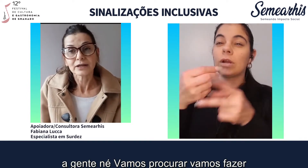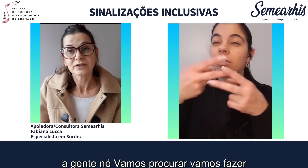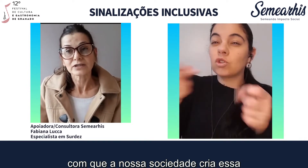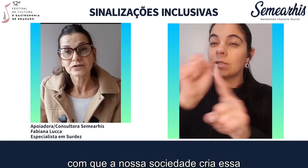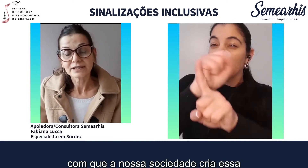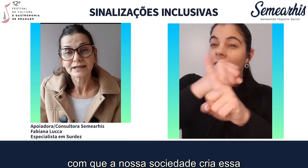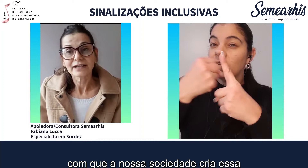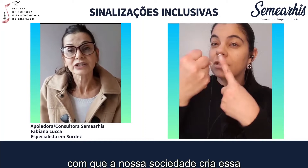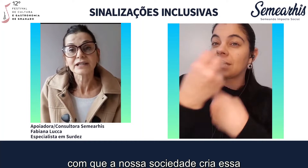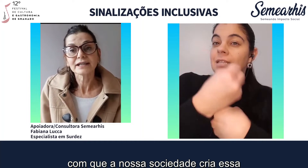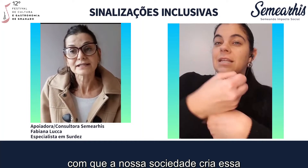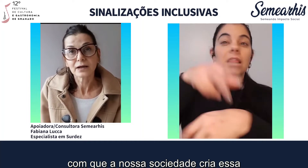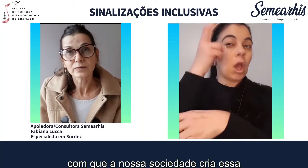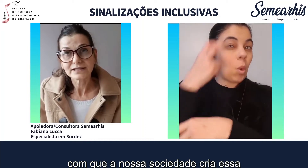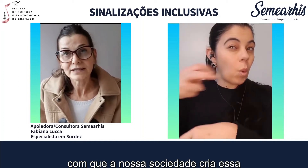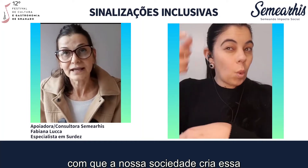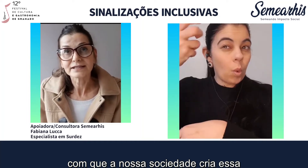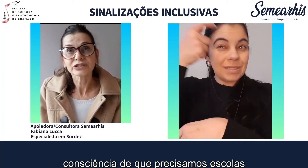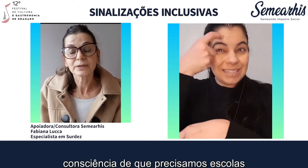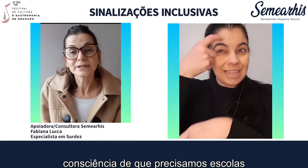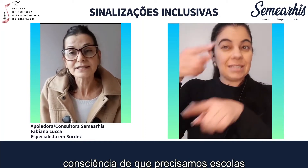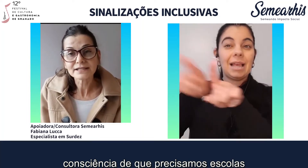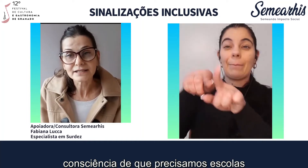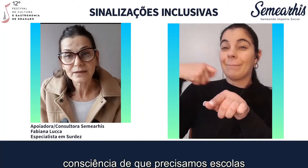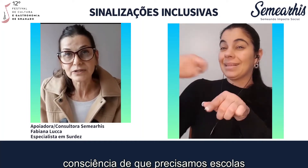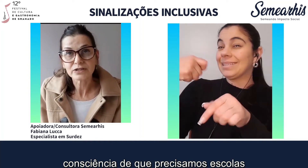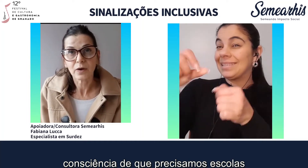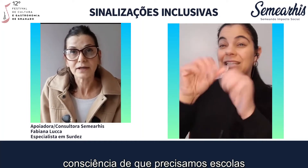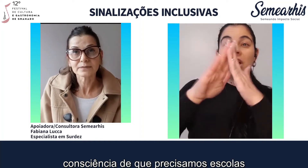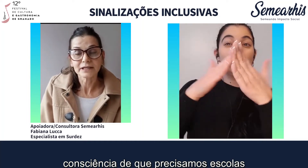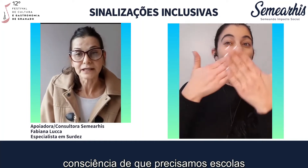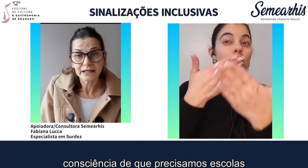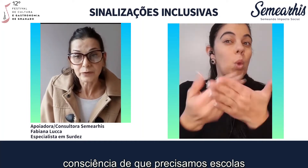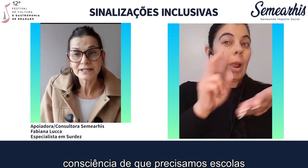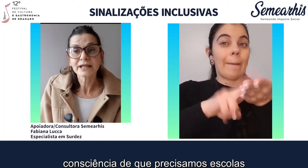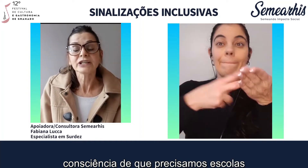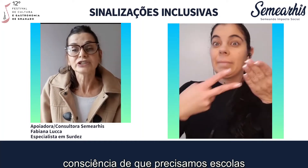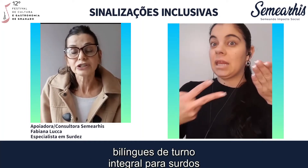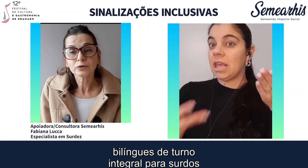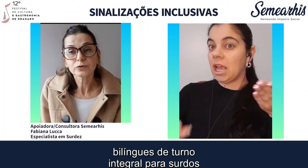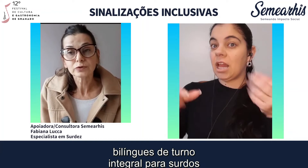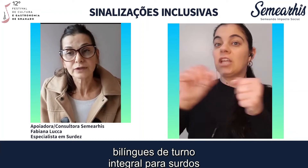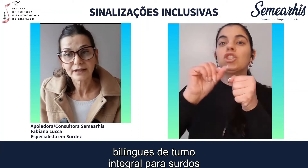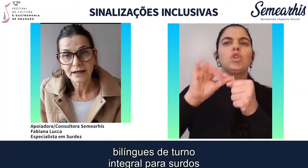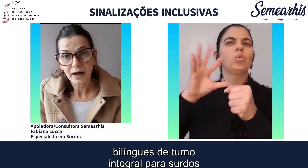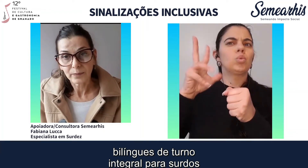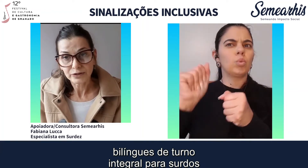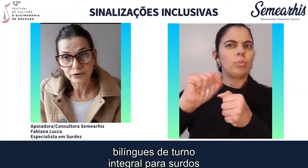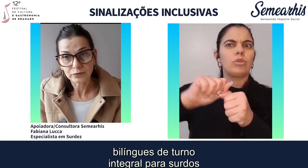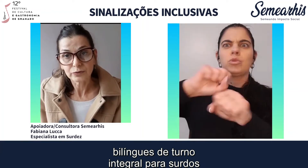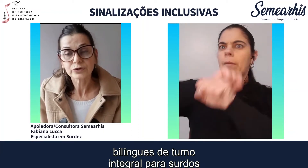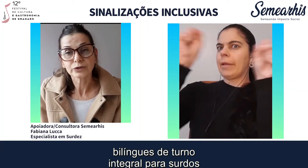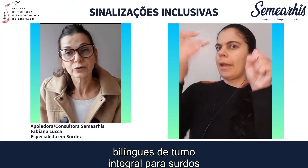com que a nossa sociedade crie essa consciência de que precisamos escolas bilíngues de turno integral